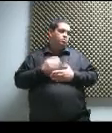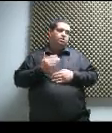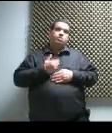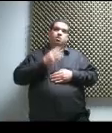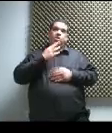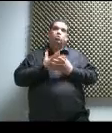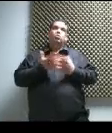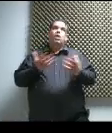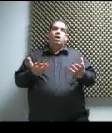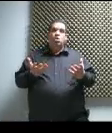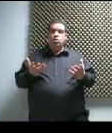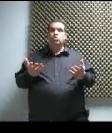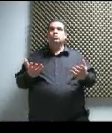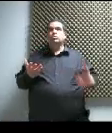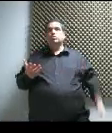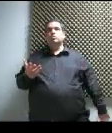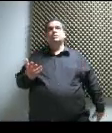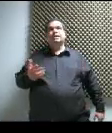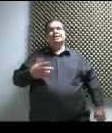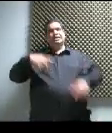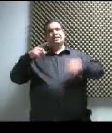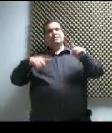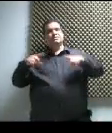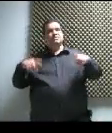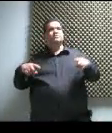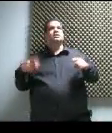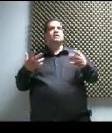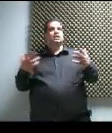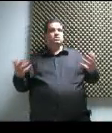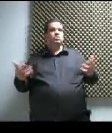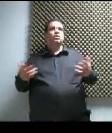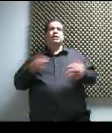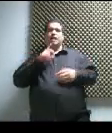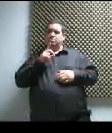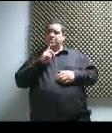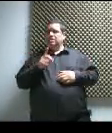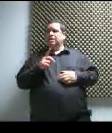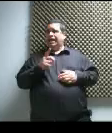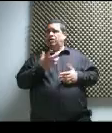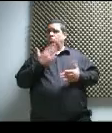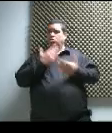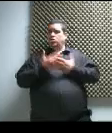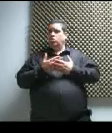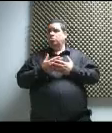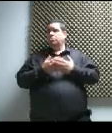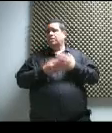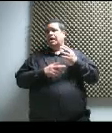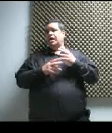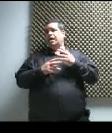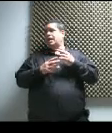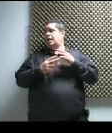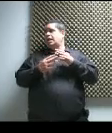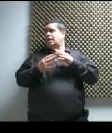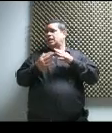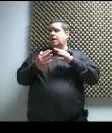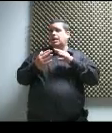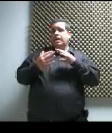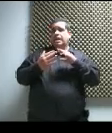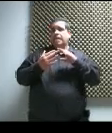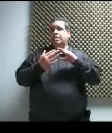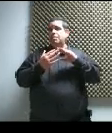hablando de una cosa que se diversifica tanto, que creo que es prometedor para un pueblo. Si es que queremos levantar ese pueblo. Sí. Y